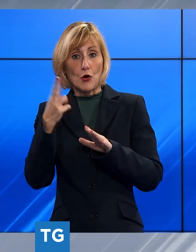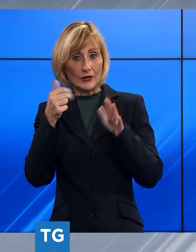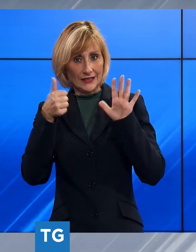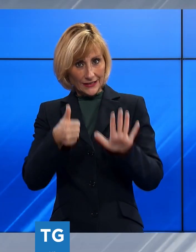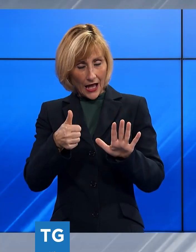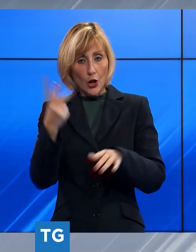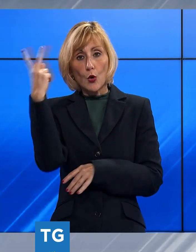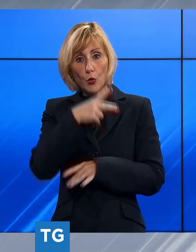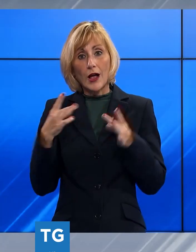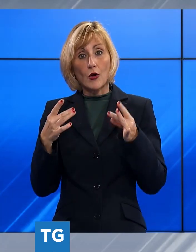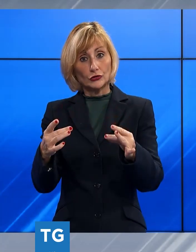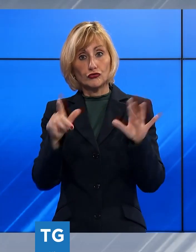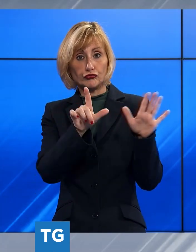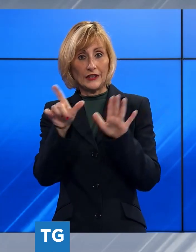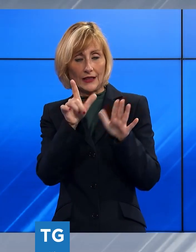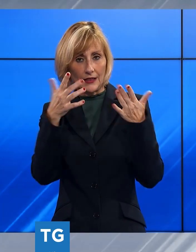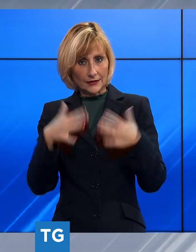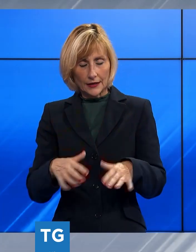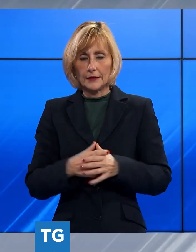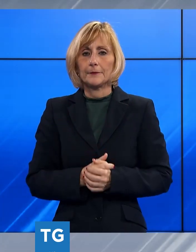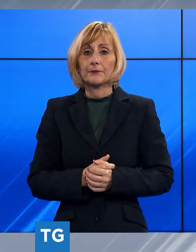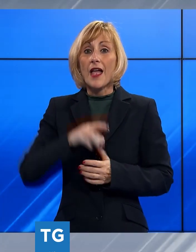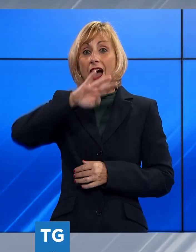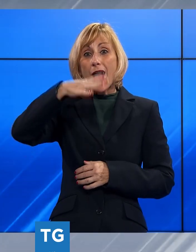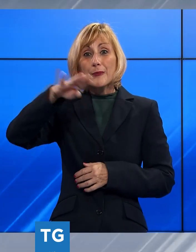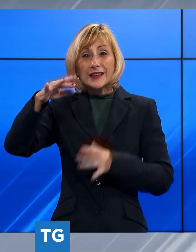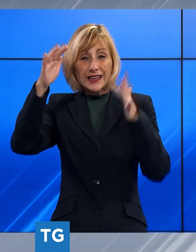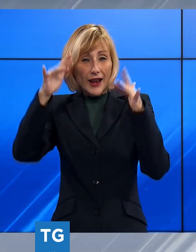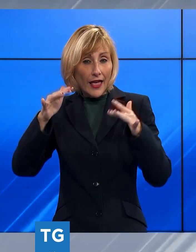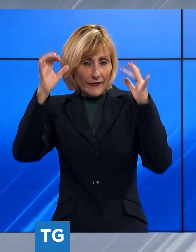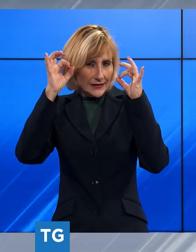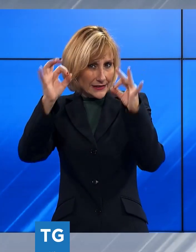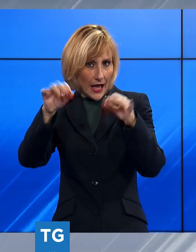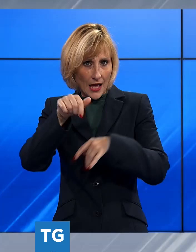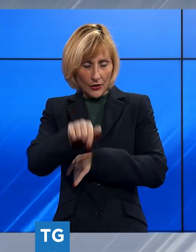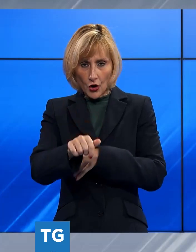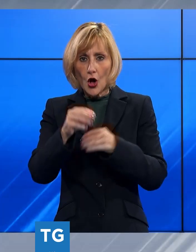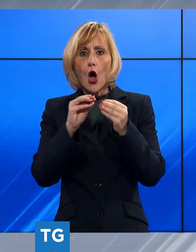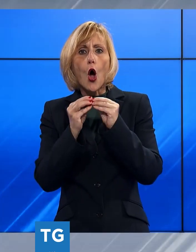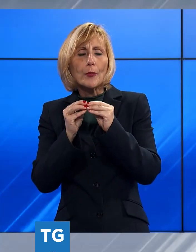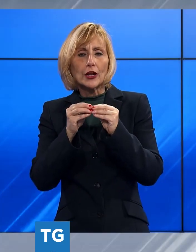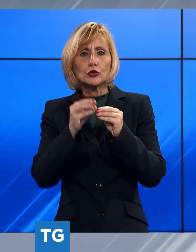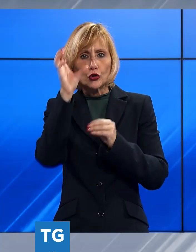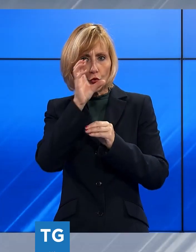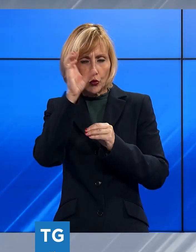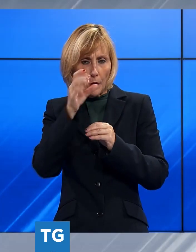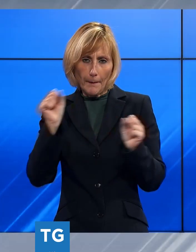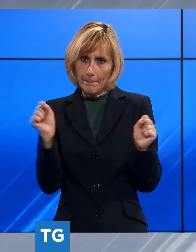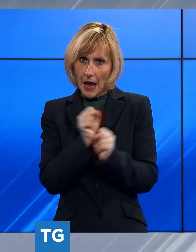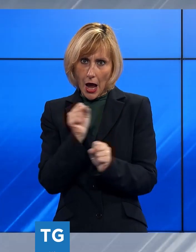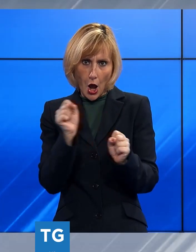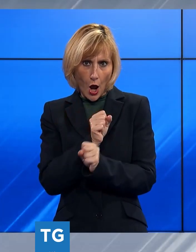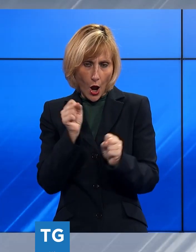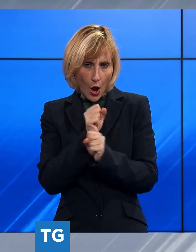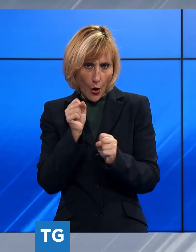77 non c'è neve sull'Appennino e gli operatori turistici temono Il tracollo Oggi c'è stato un incontro